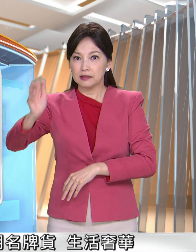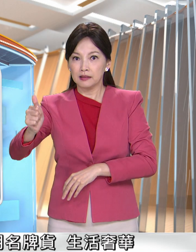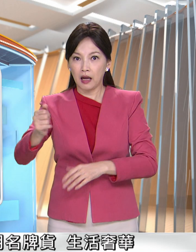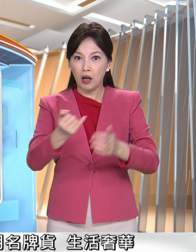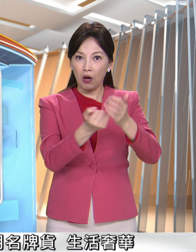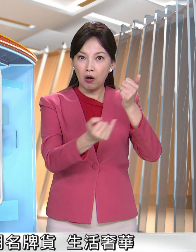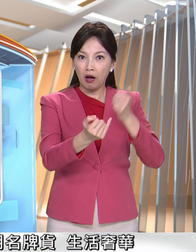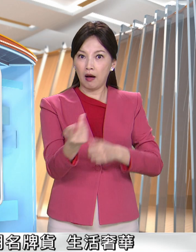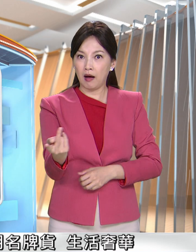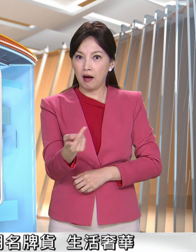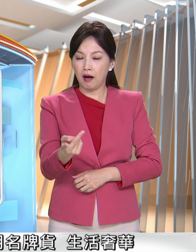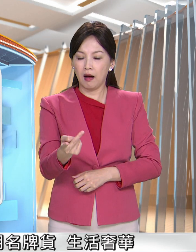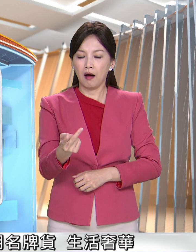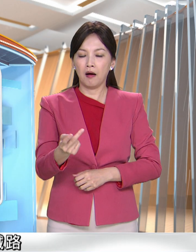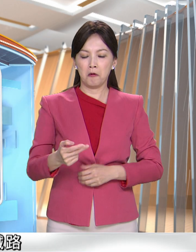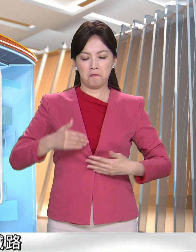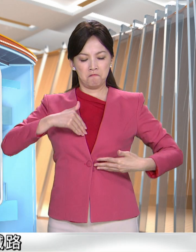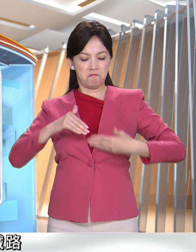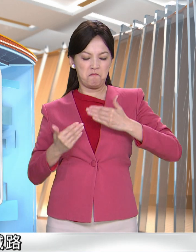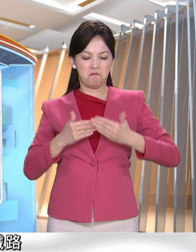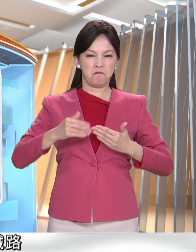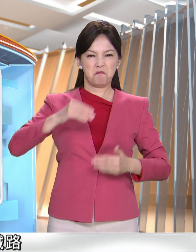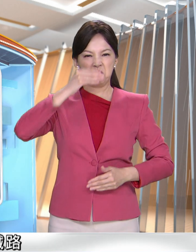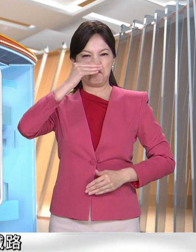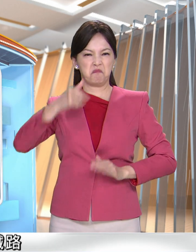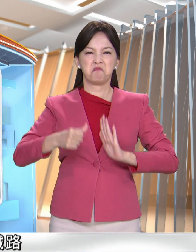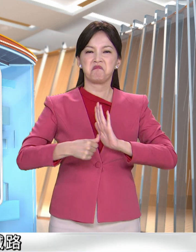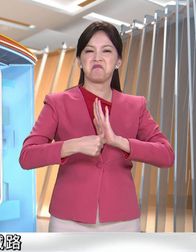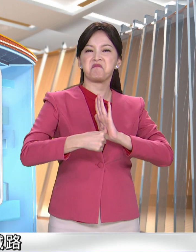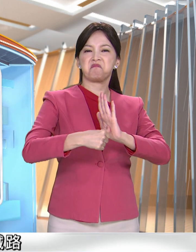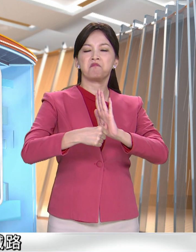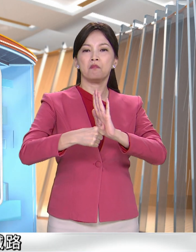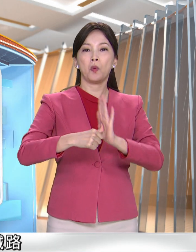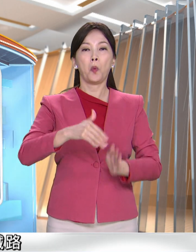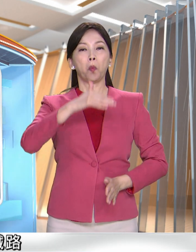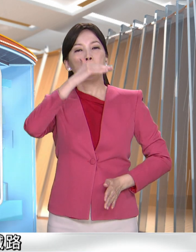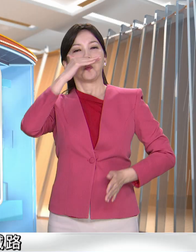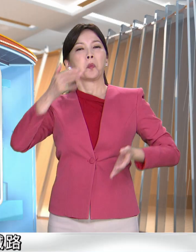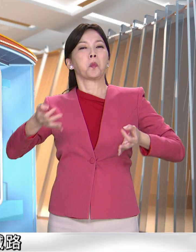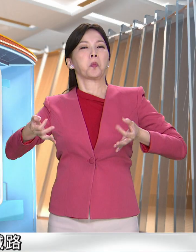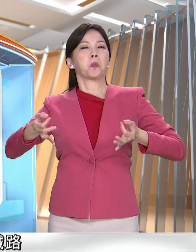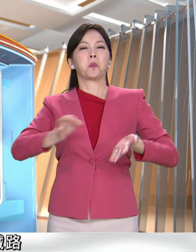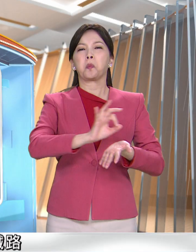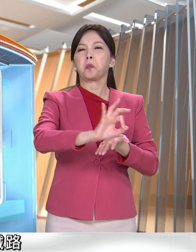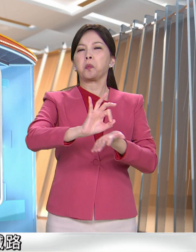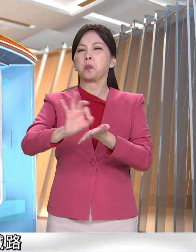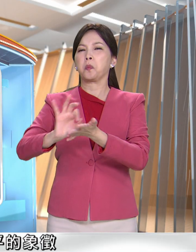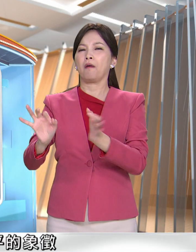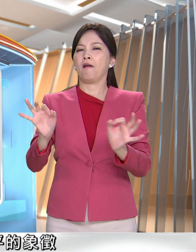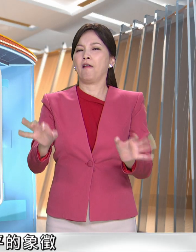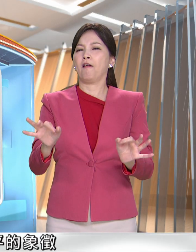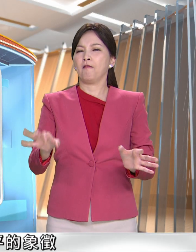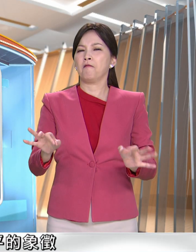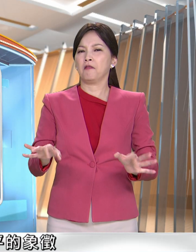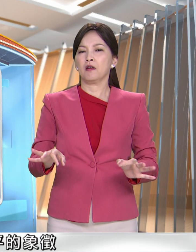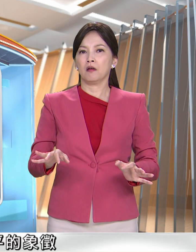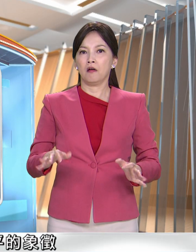而被炸掉的这两条铁路，向来被视为两韩和平的象